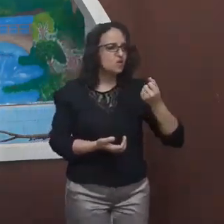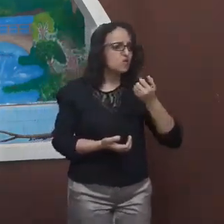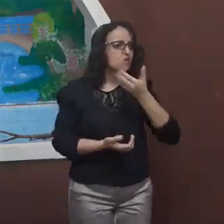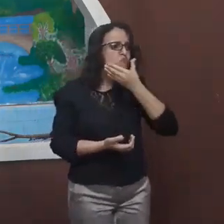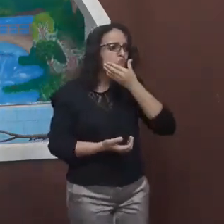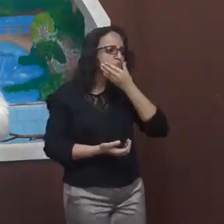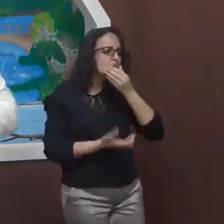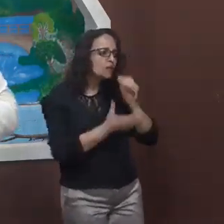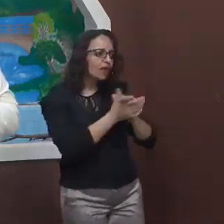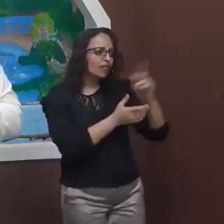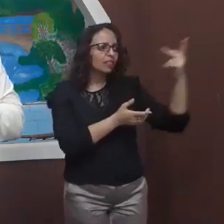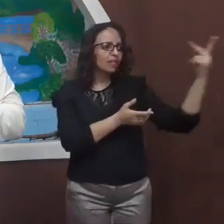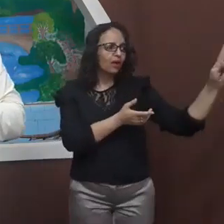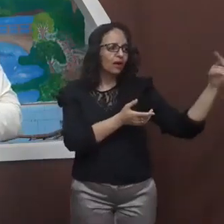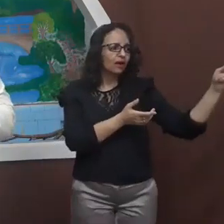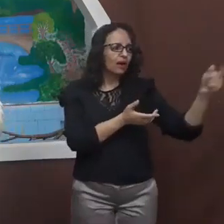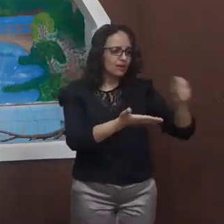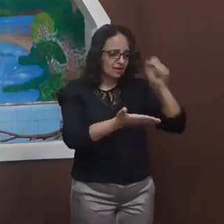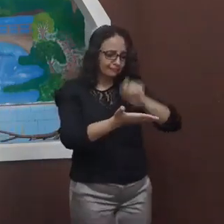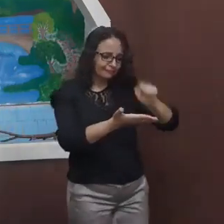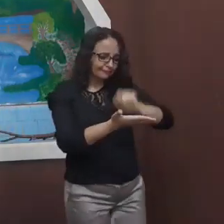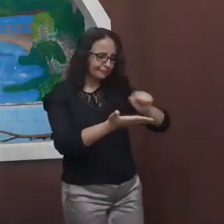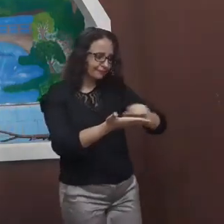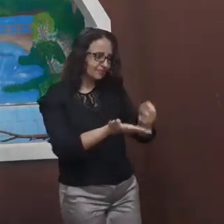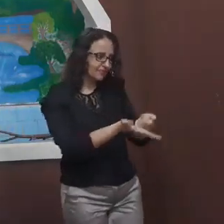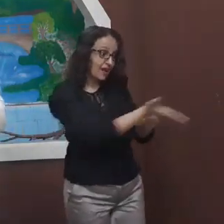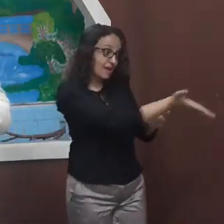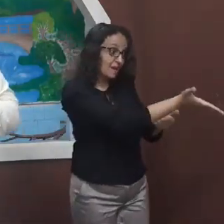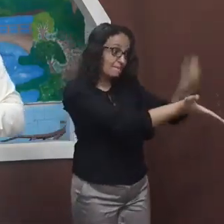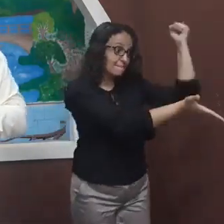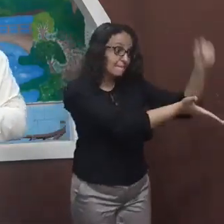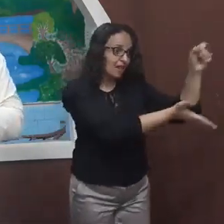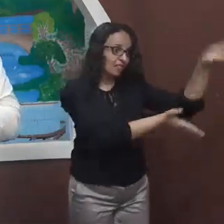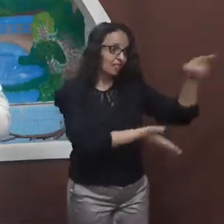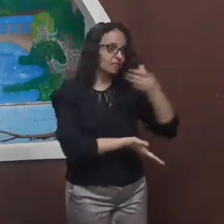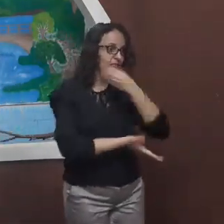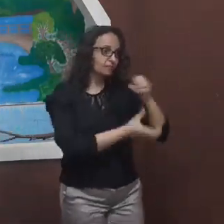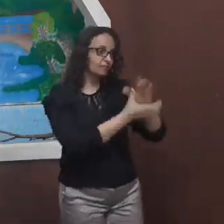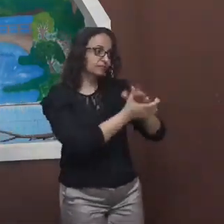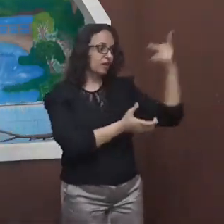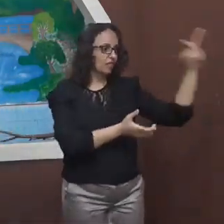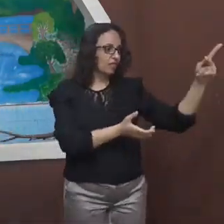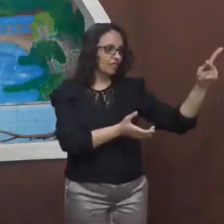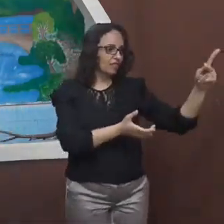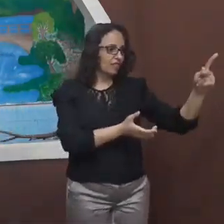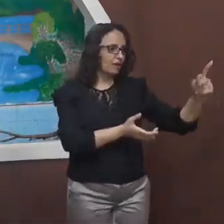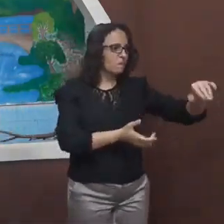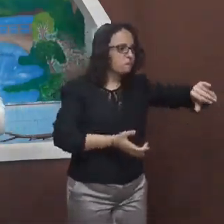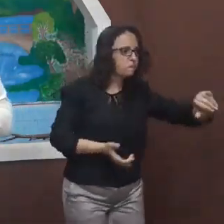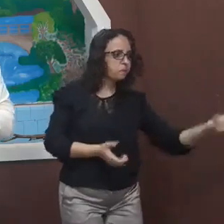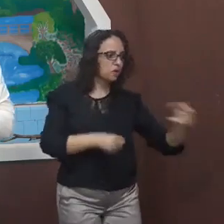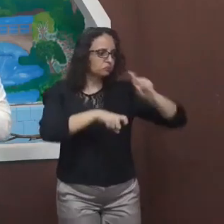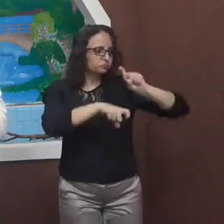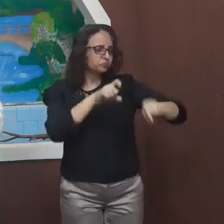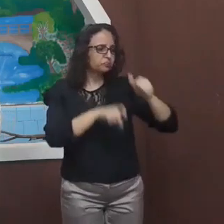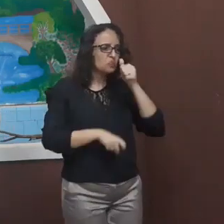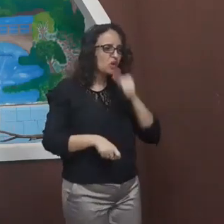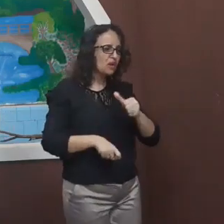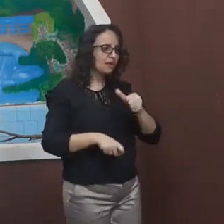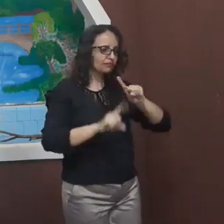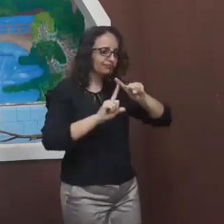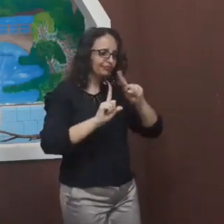marido dela morrer, ficou no palácio, tomou para si, e até tem uma gestação, ela tem um filho, Betseba tem um